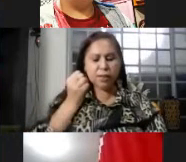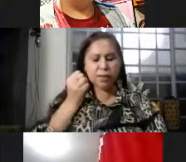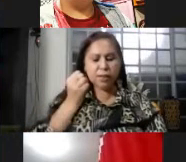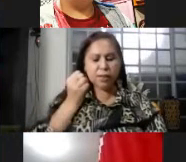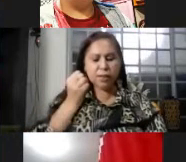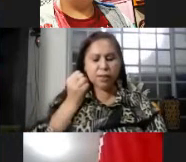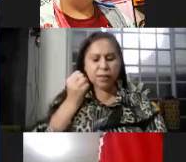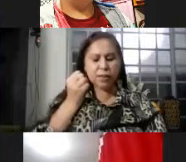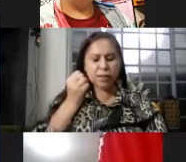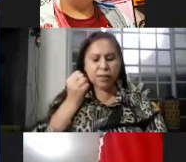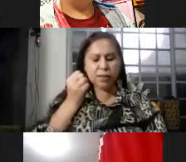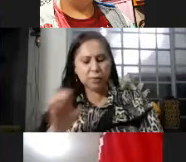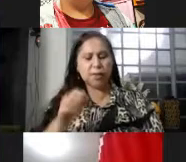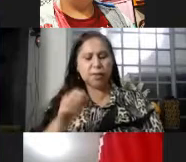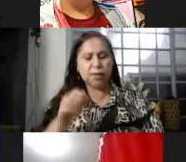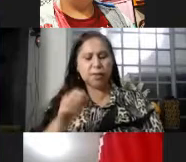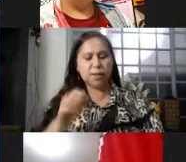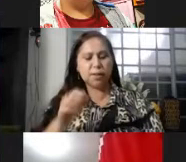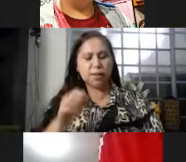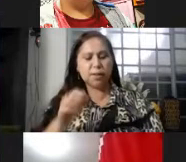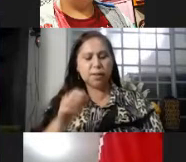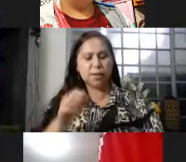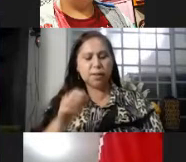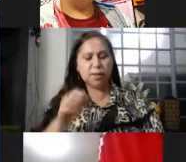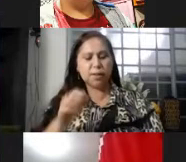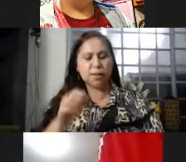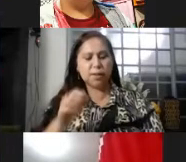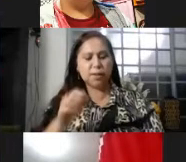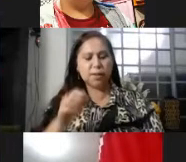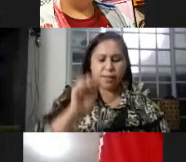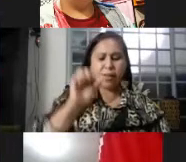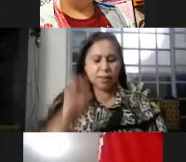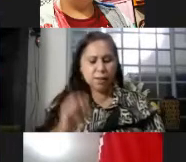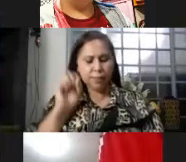que foi o primeiro linguista a estudar a língua de sinais americana,